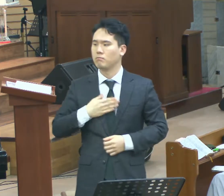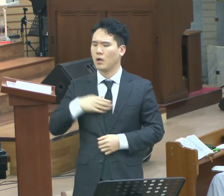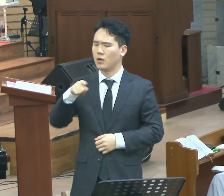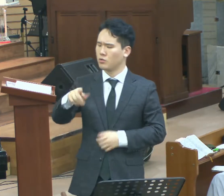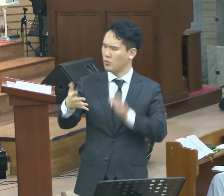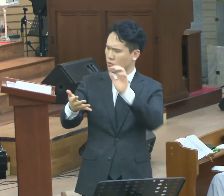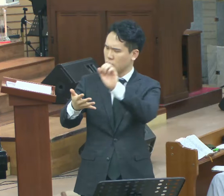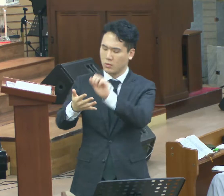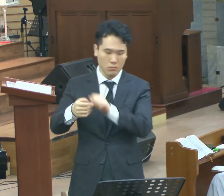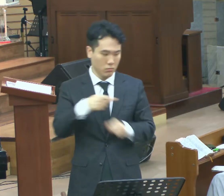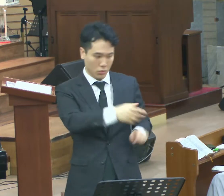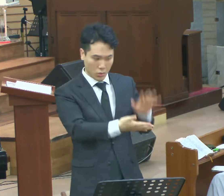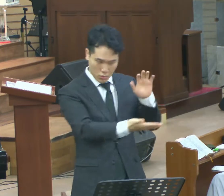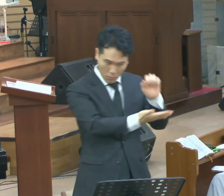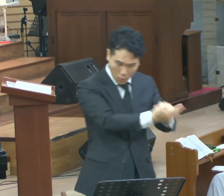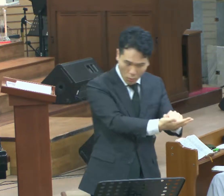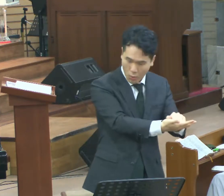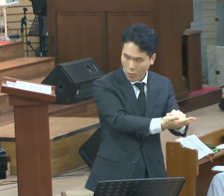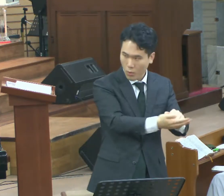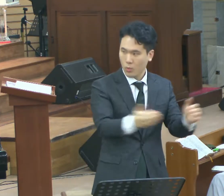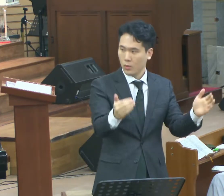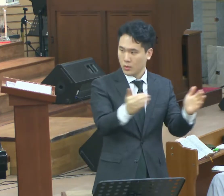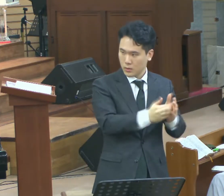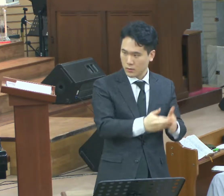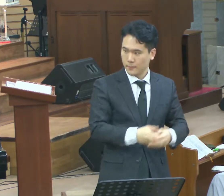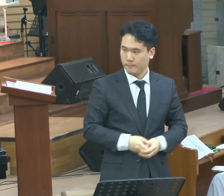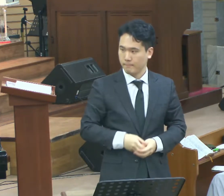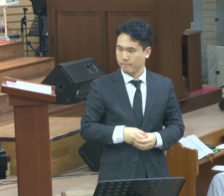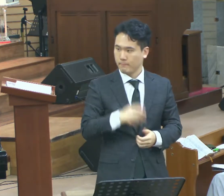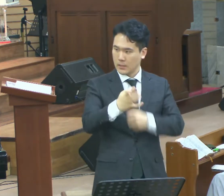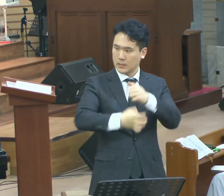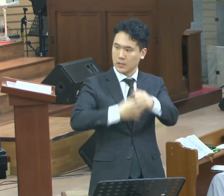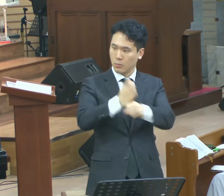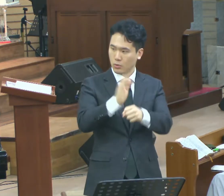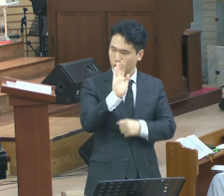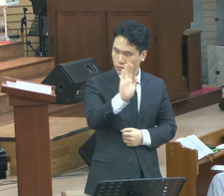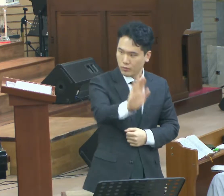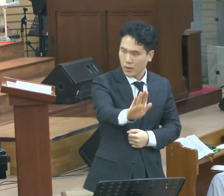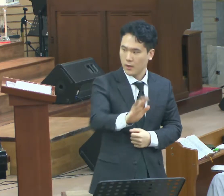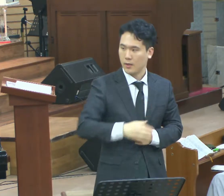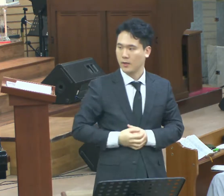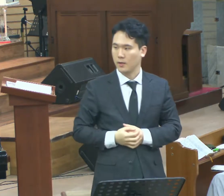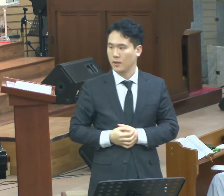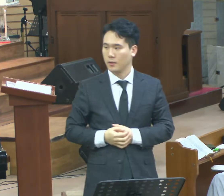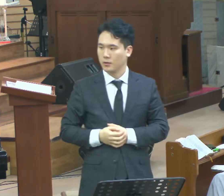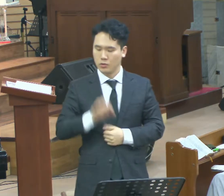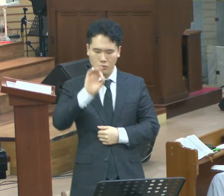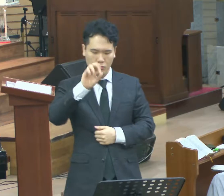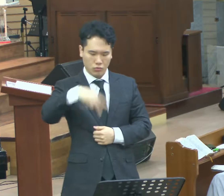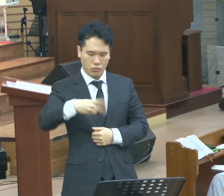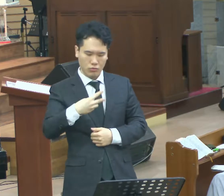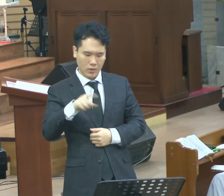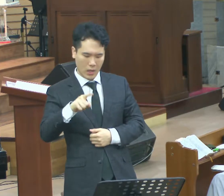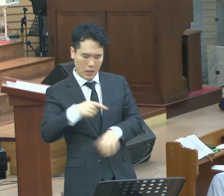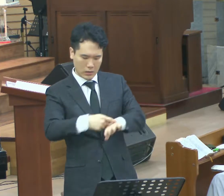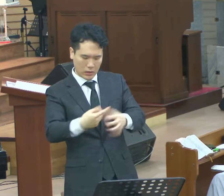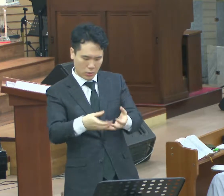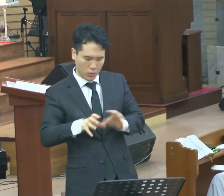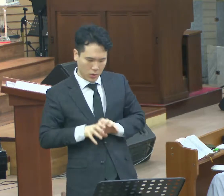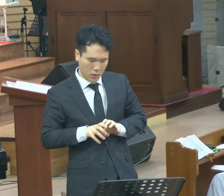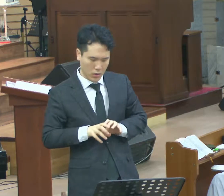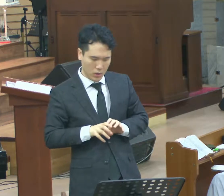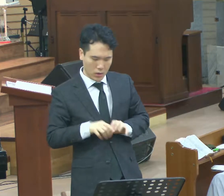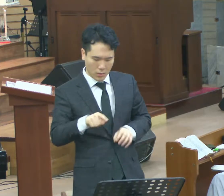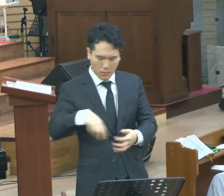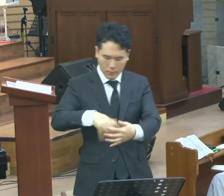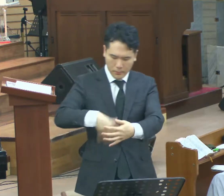그 땅을 그대로 접수해버렸죠. 승리한 거예요. 얼마 후에 유다 자손이 제비를 뽑았는데 헤브론을